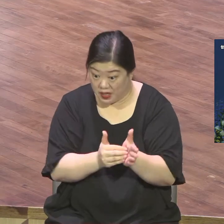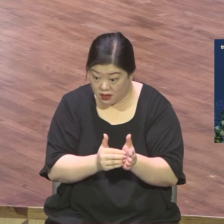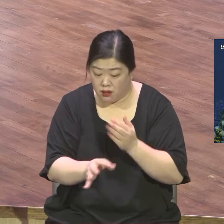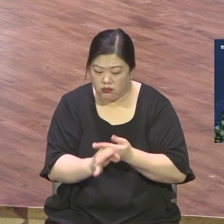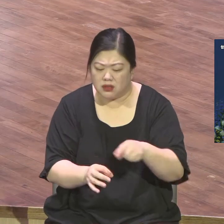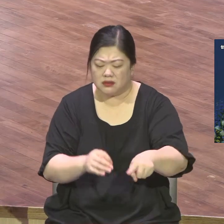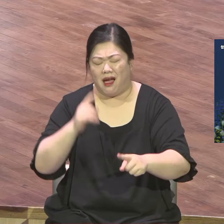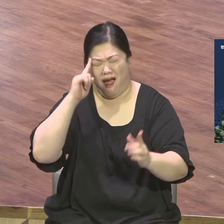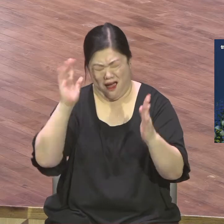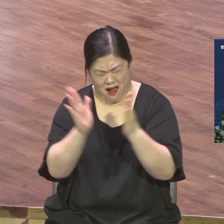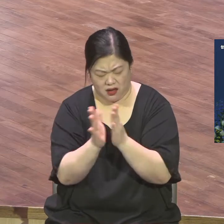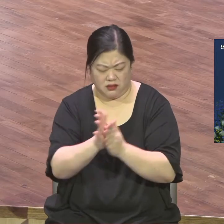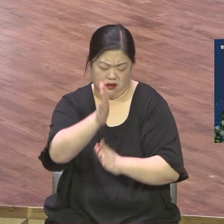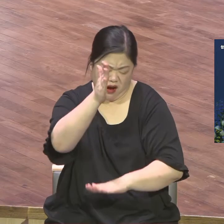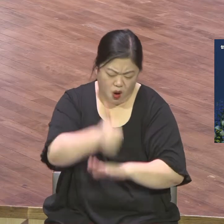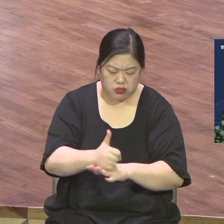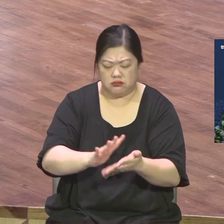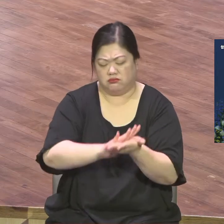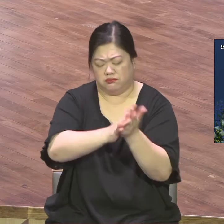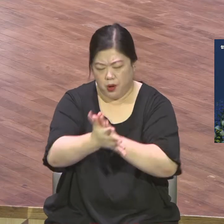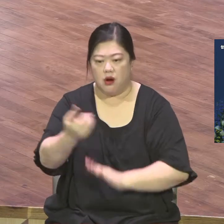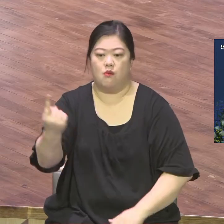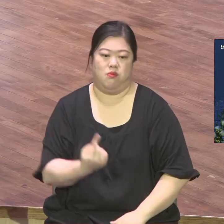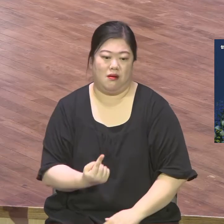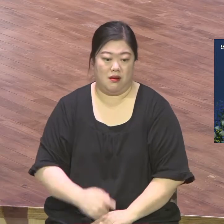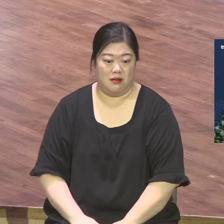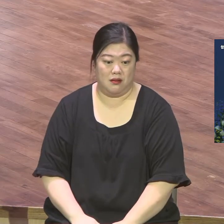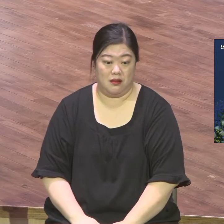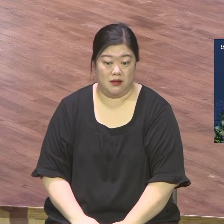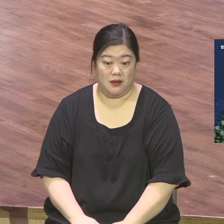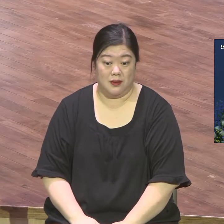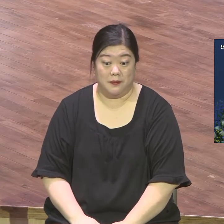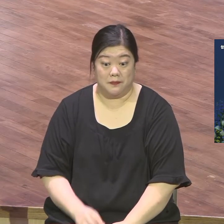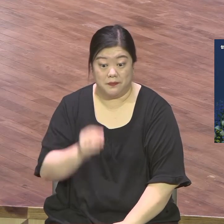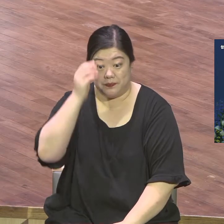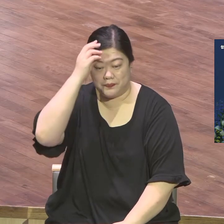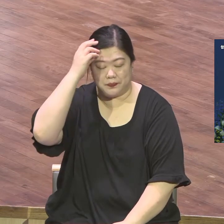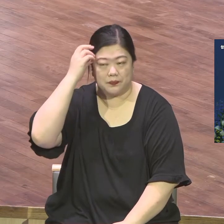있다. 제가 주일 저녁에 도착을 해가지고